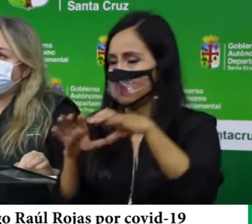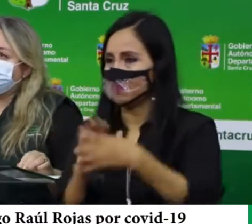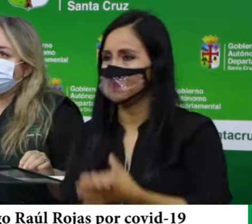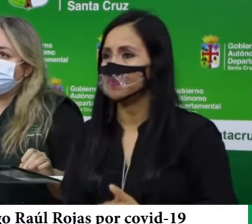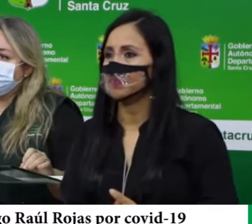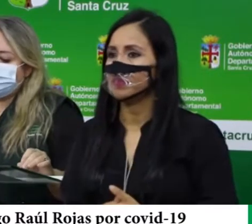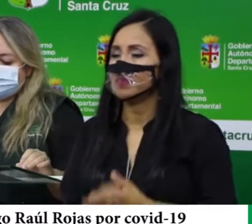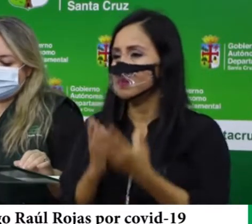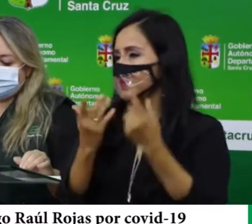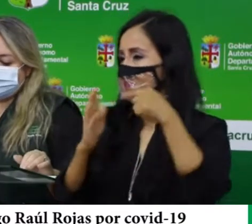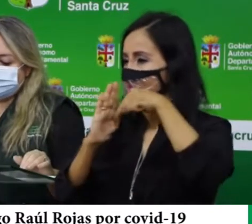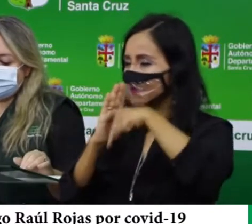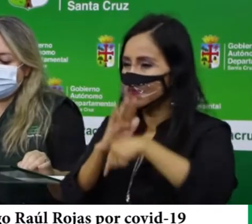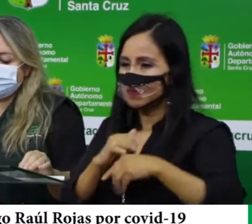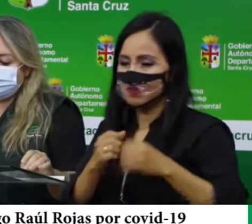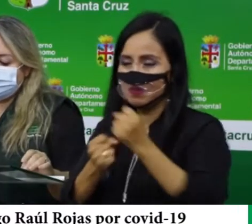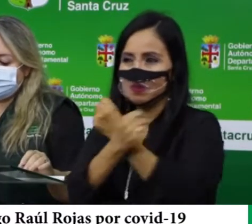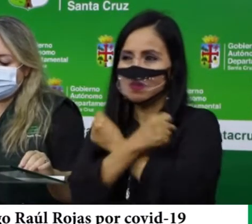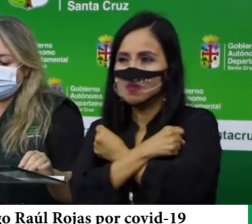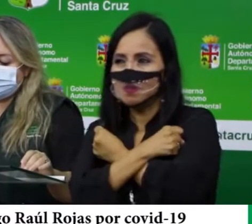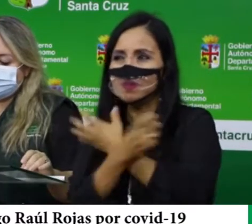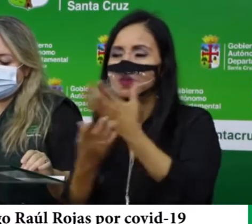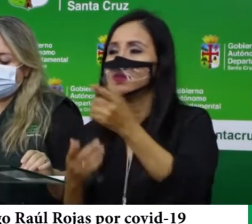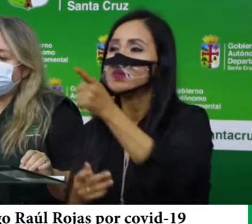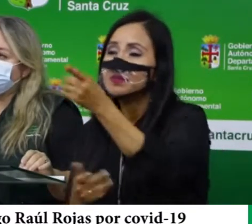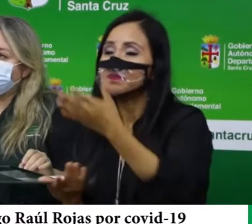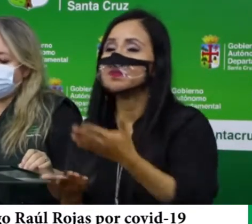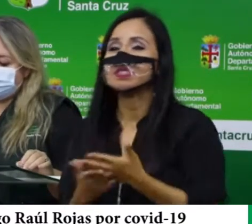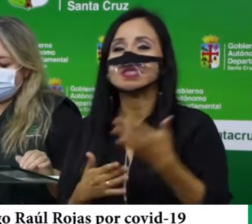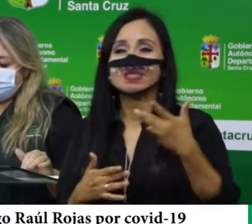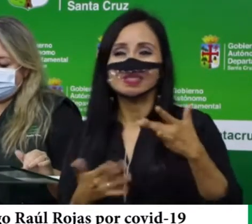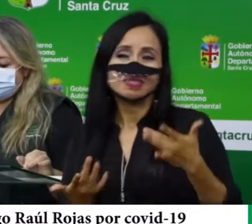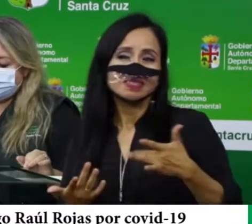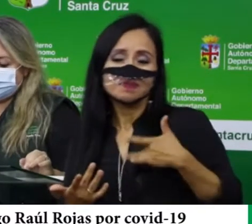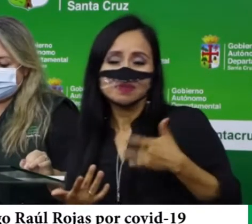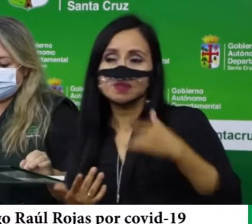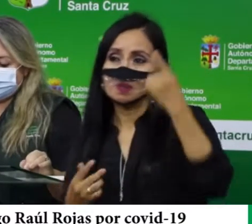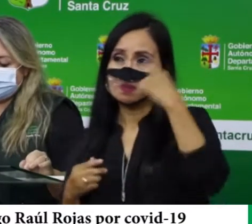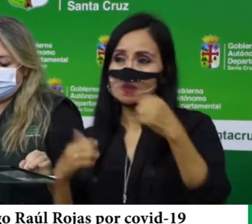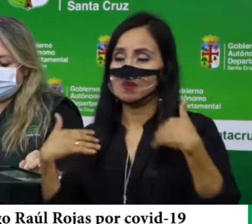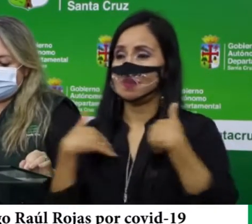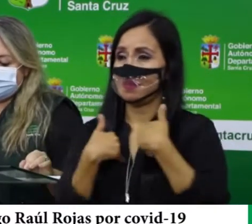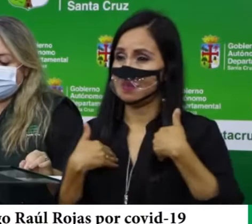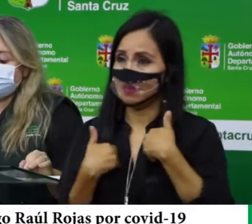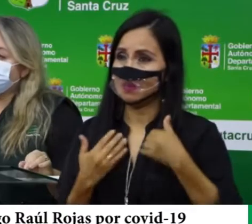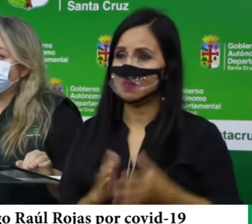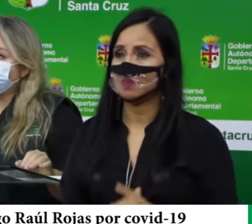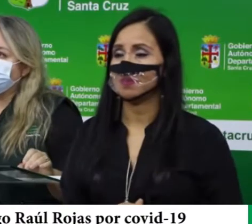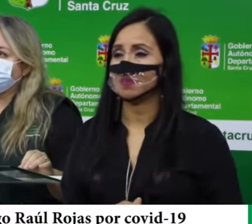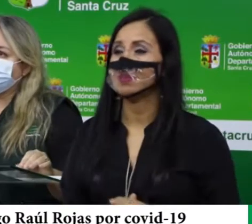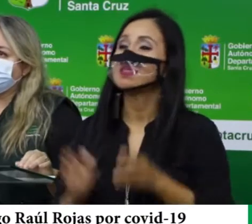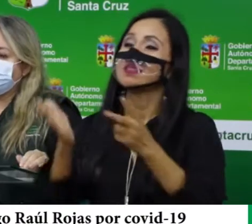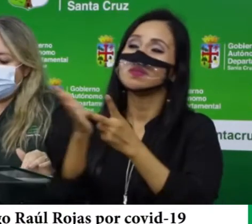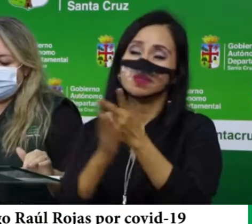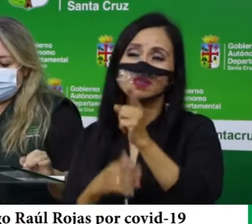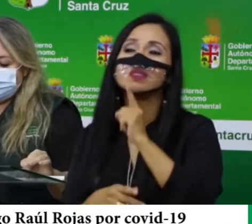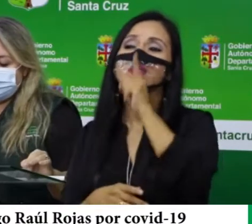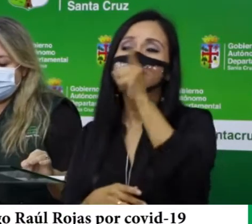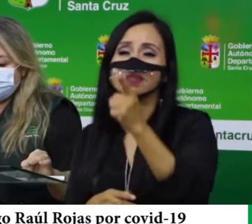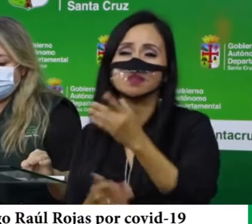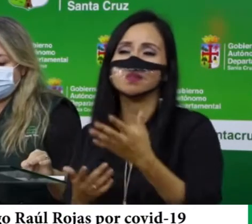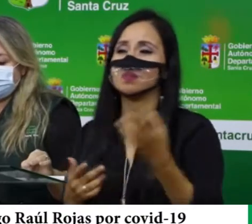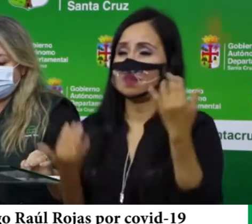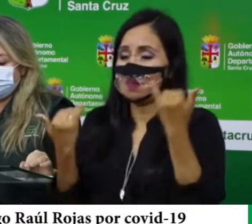el profundo amor que sentías por los animales. Sin duda deja un